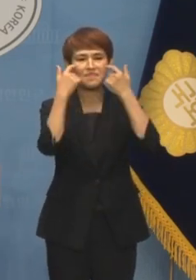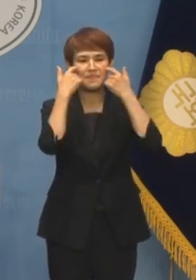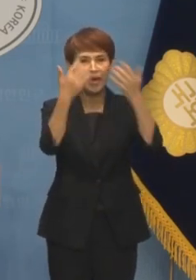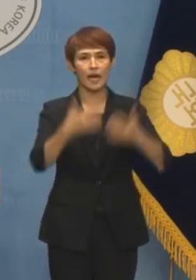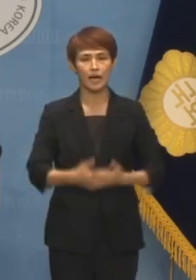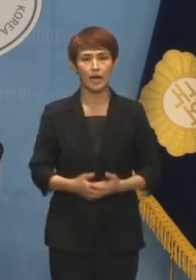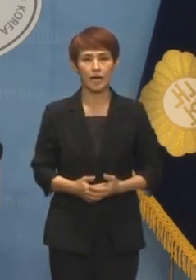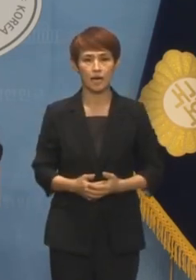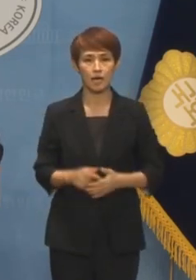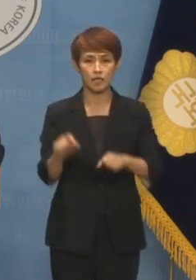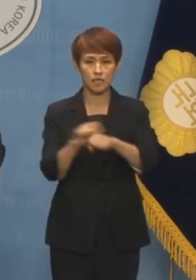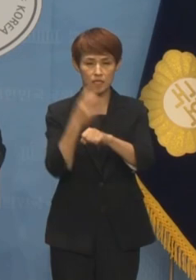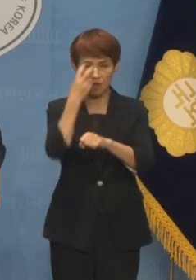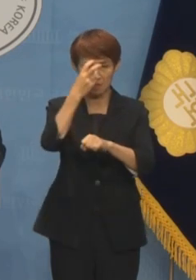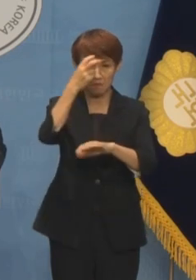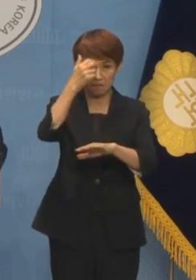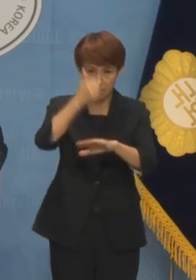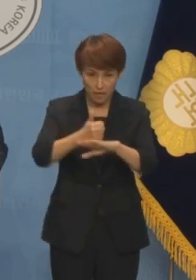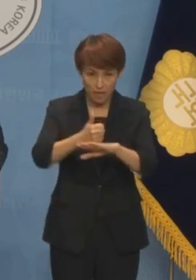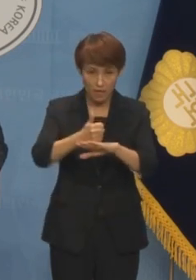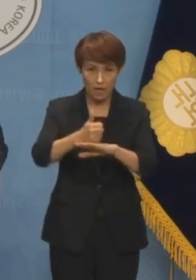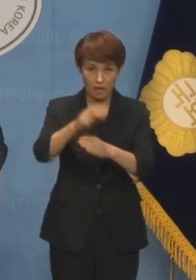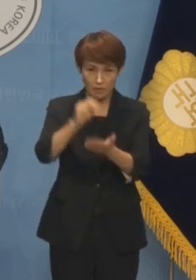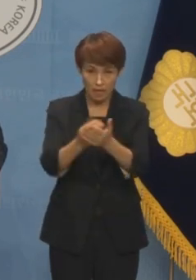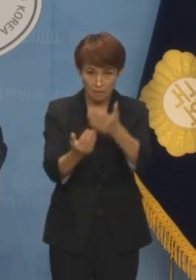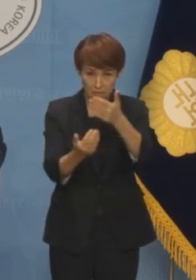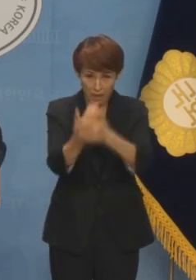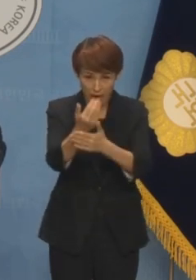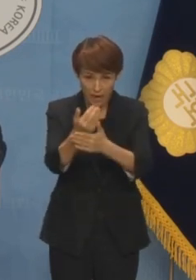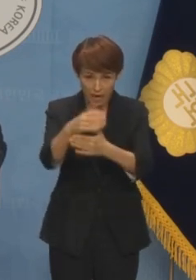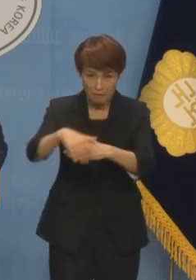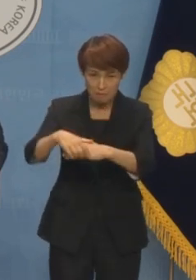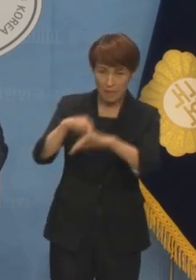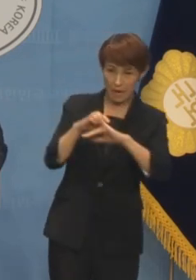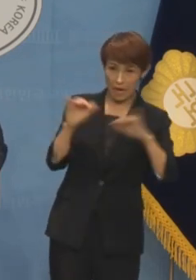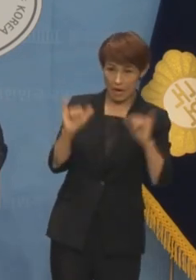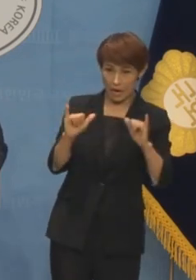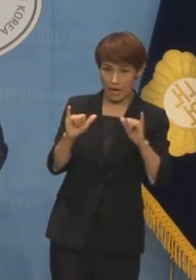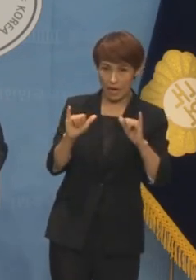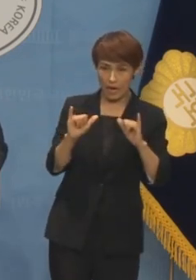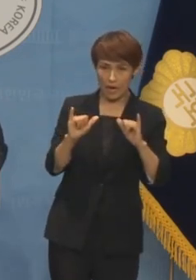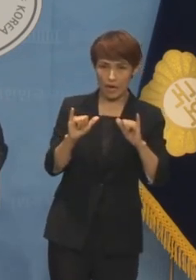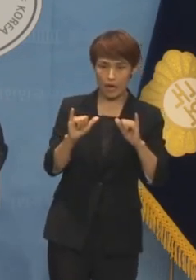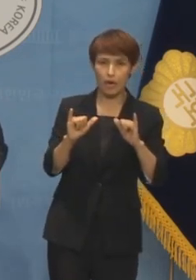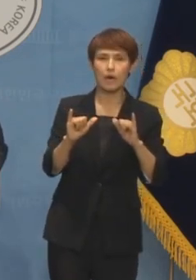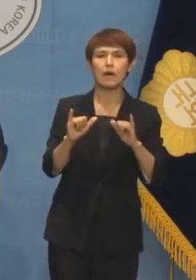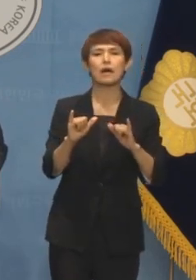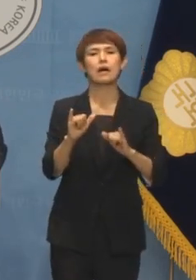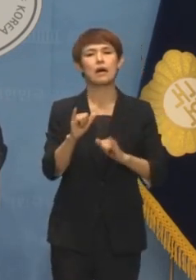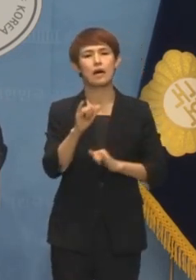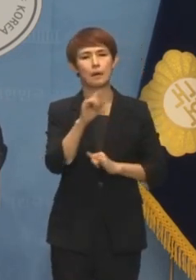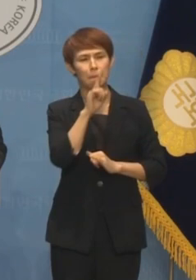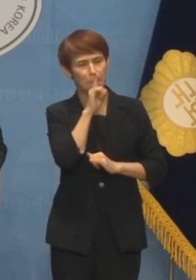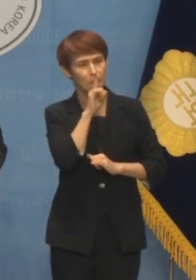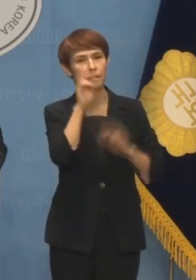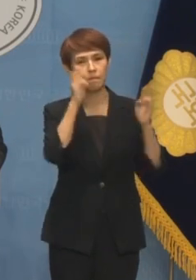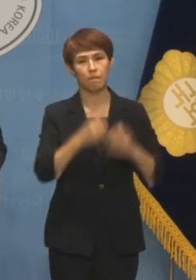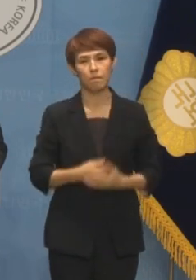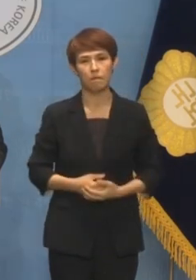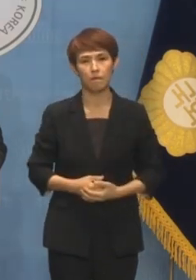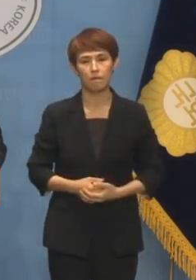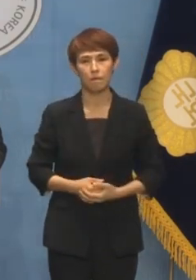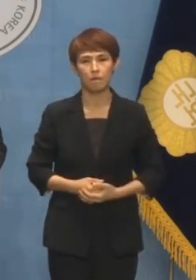통해 감당하기 어려운 결과가 드러날까 두려운 것이 아니겠습니까? 그래서 최근 친윤 중에 친윤으로 조직을 물갈이한